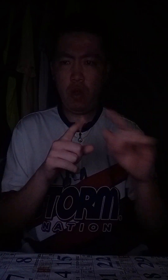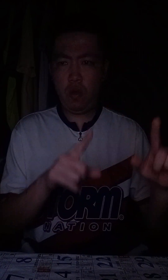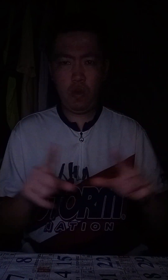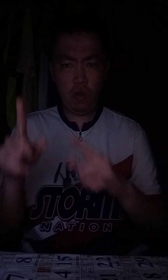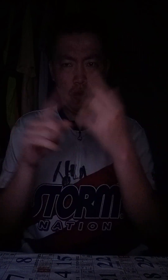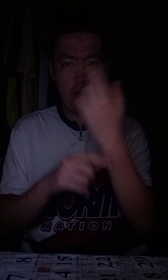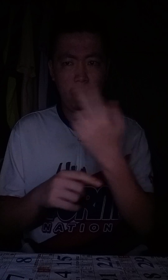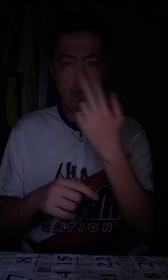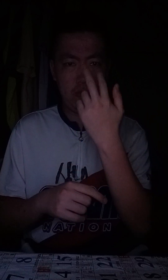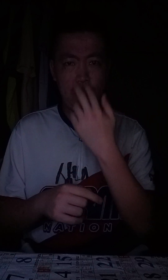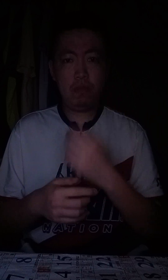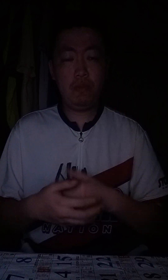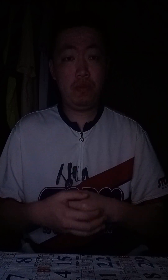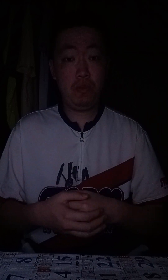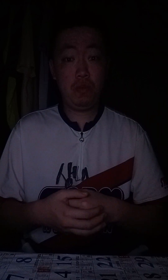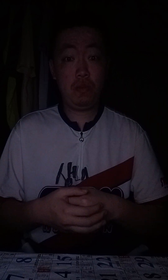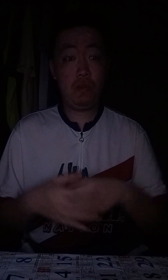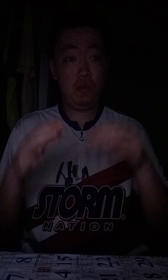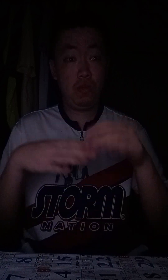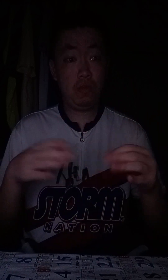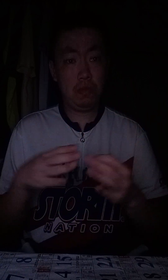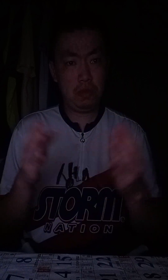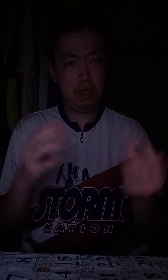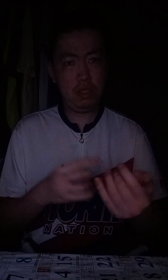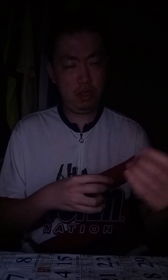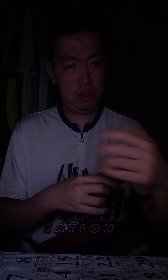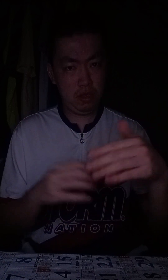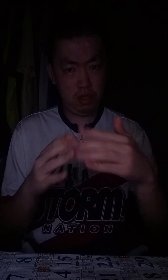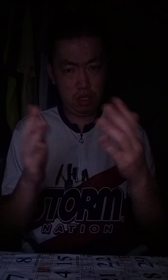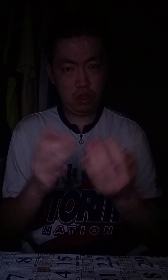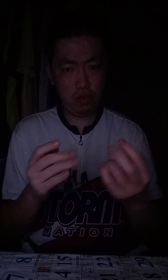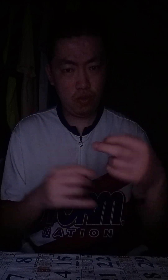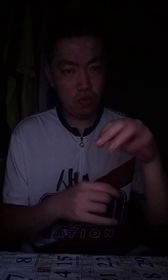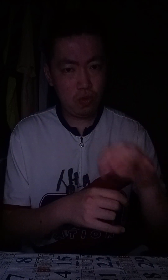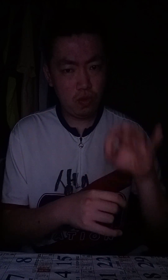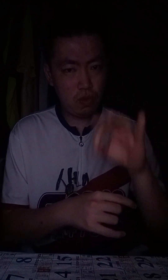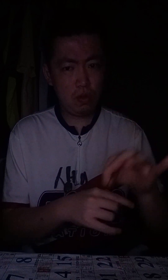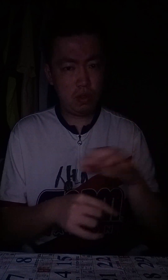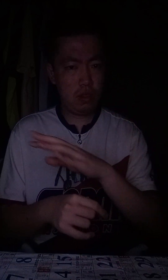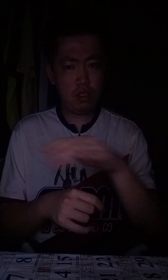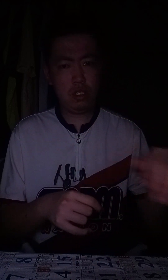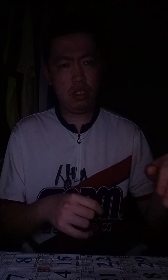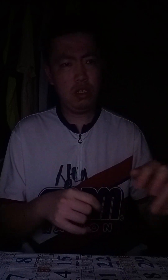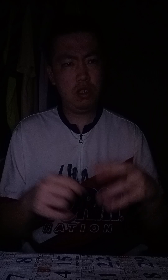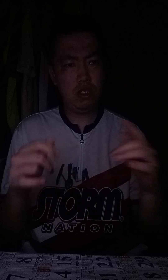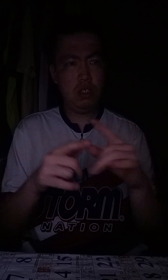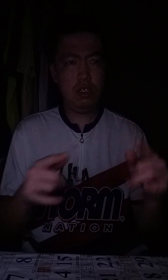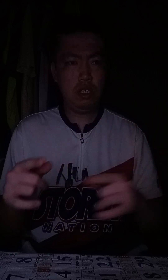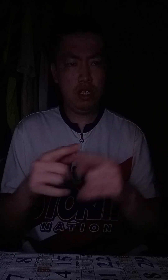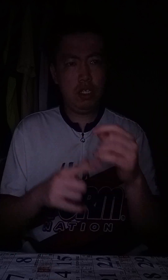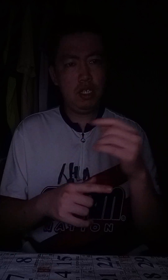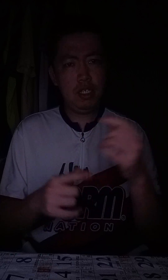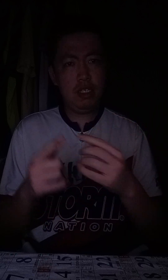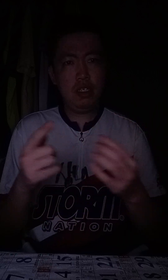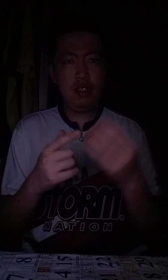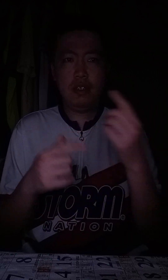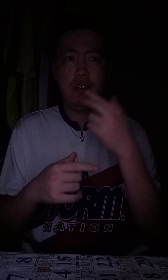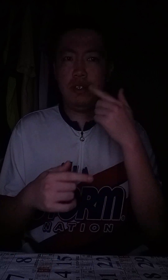있습니다. 교육청에서도 지금 나오시고 학교 입장에서는 지금 당장에 이송을 하거나 드릴 수 있는 말씀이 현재는